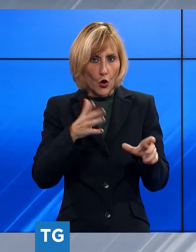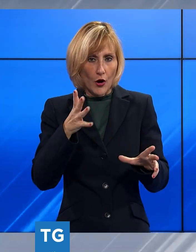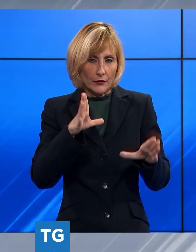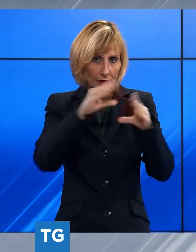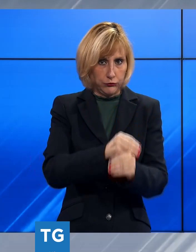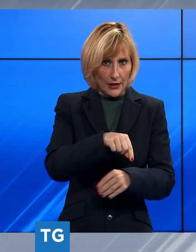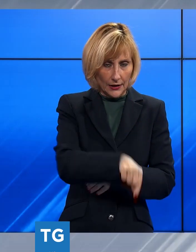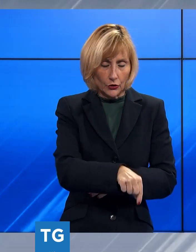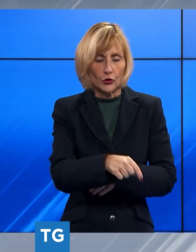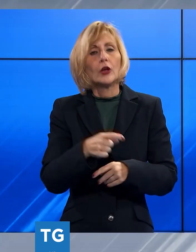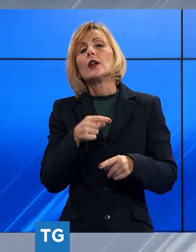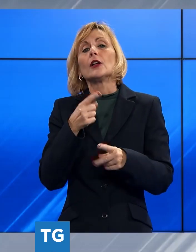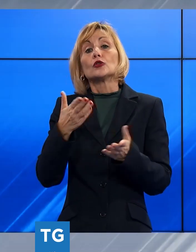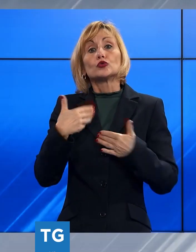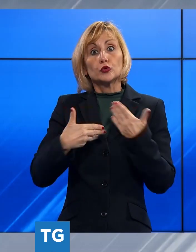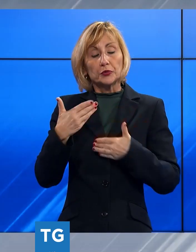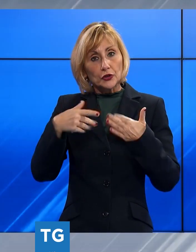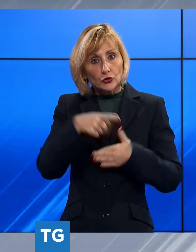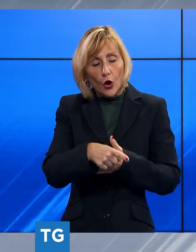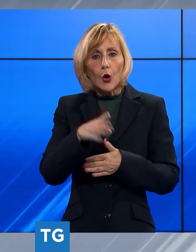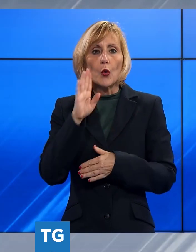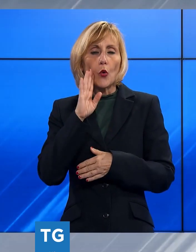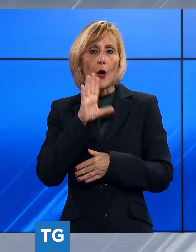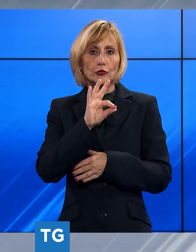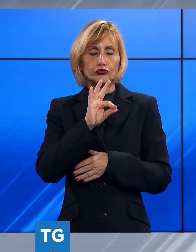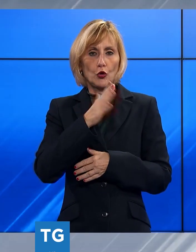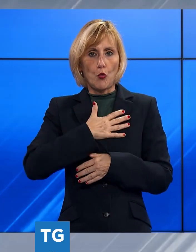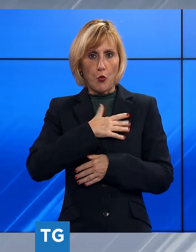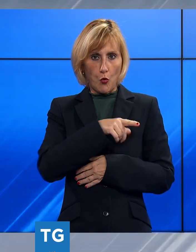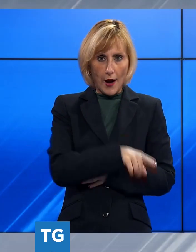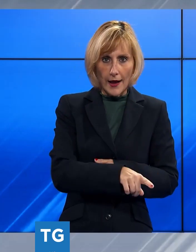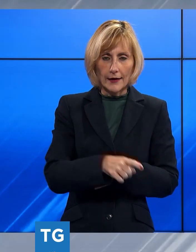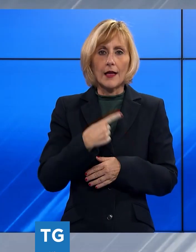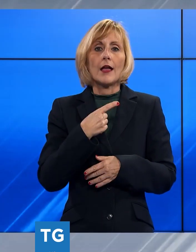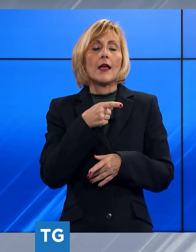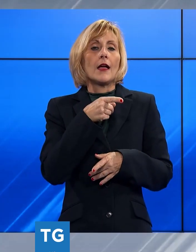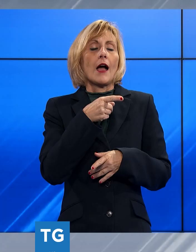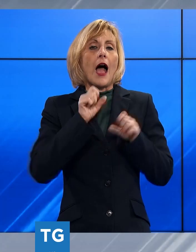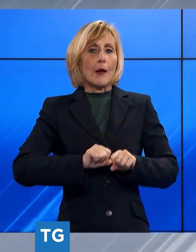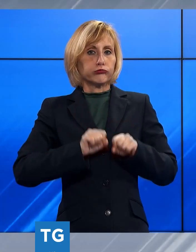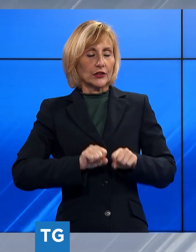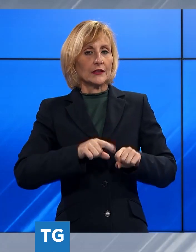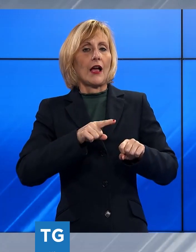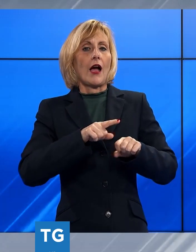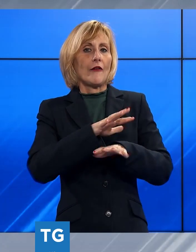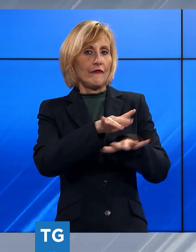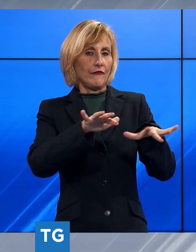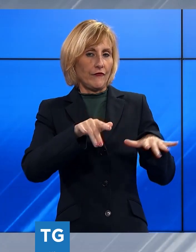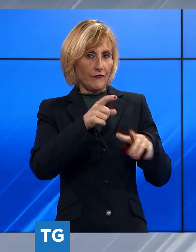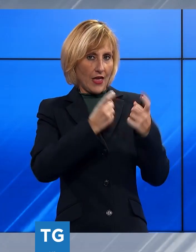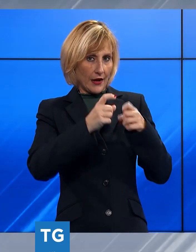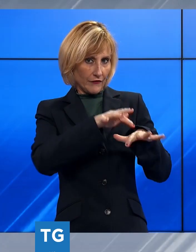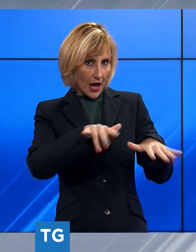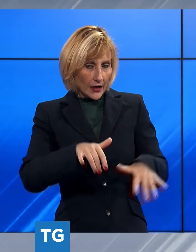concentrati nei confronti del cinquantenne versiliese che da qualche stesso tempo abita in media Valle che al termine delle